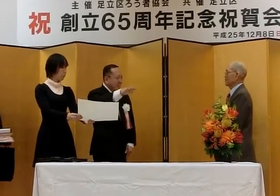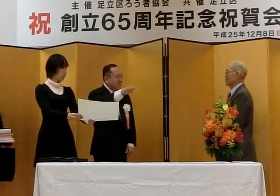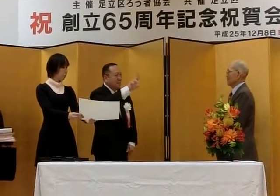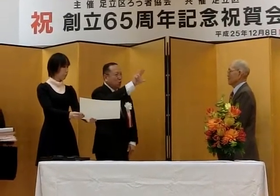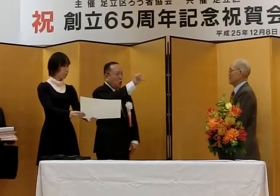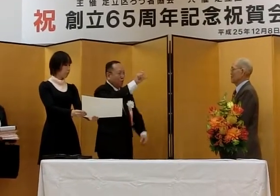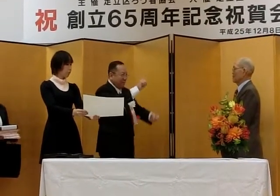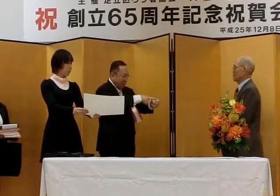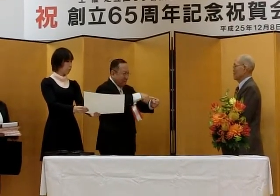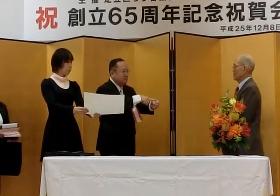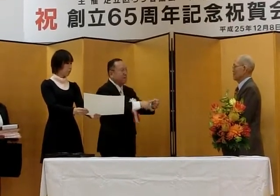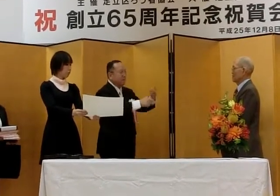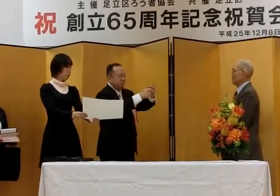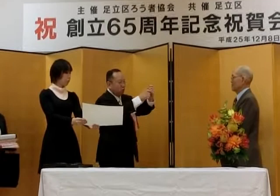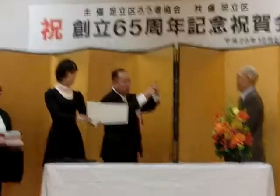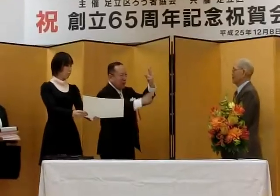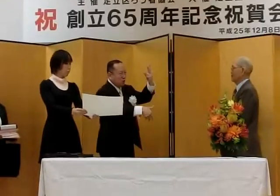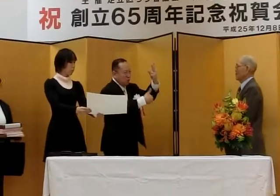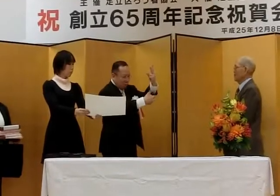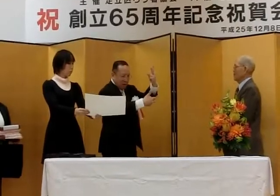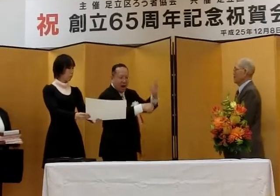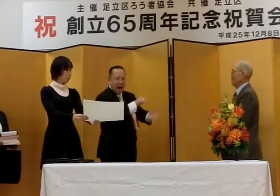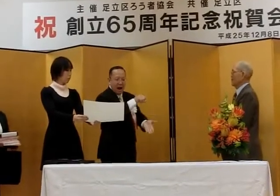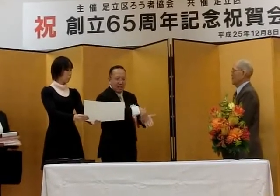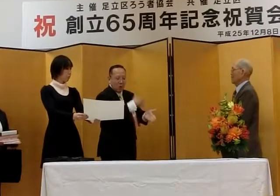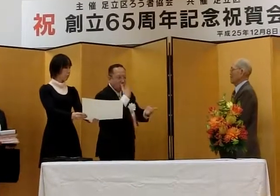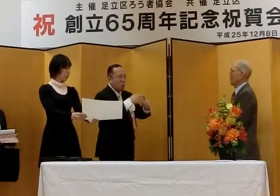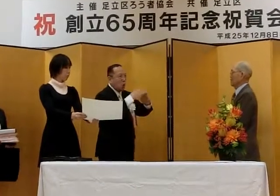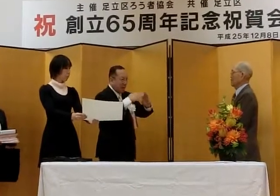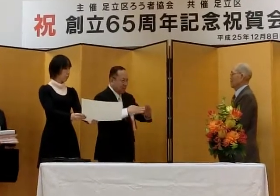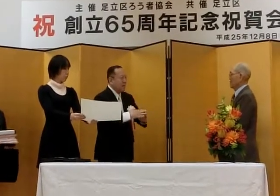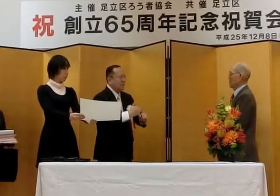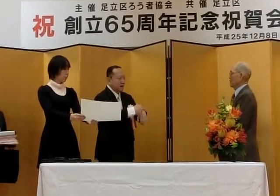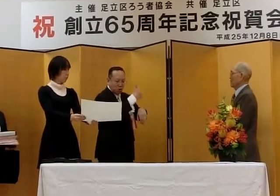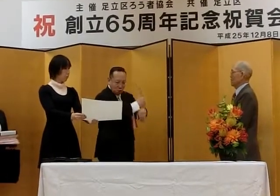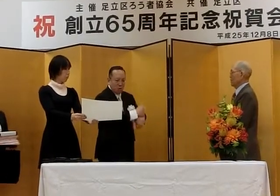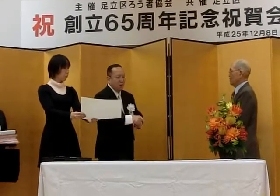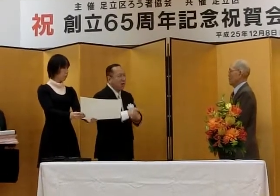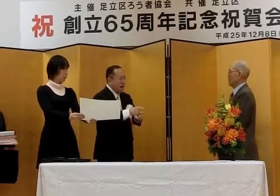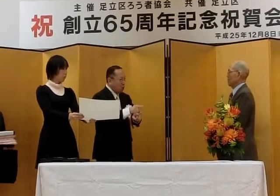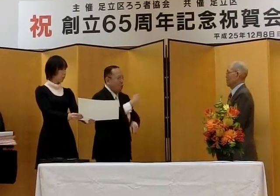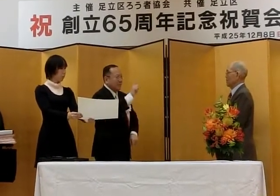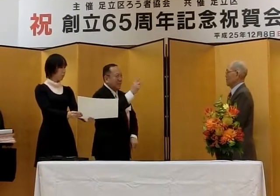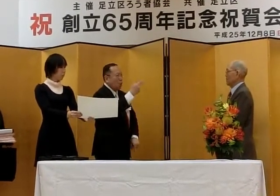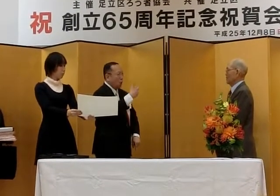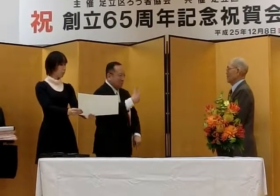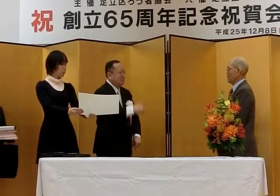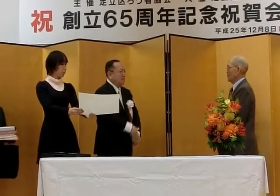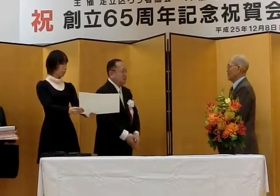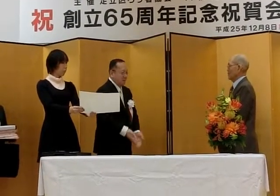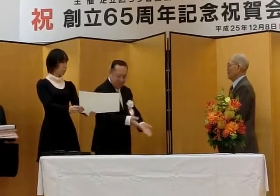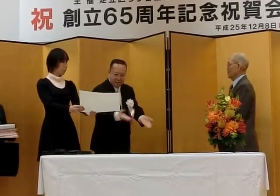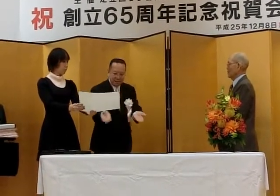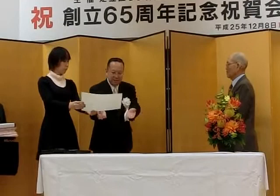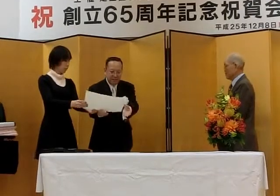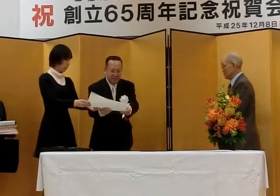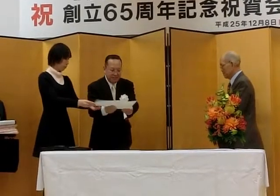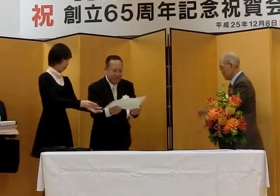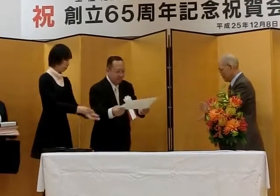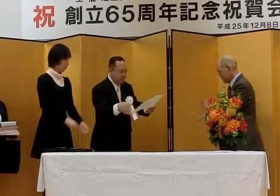誠に大なるものがありました。当協会の創立65周年を記念するにあたり、その功績に感謝し、これ